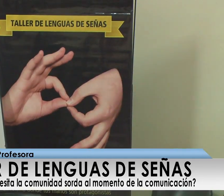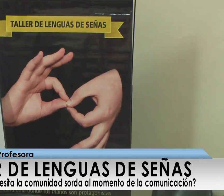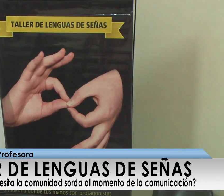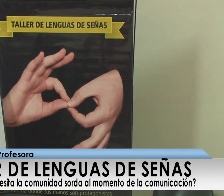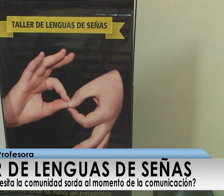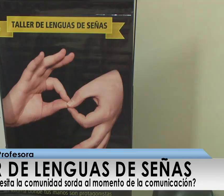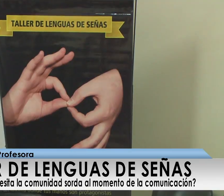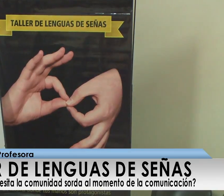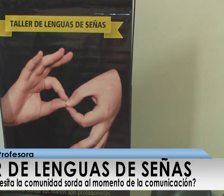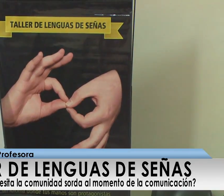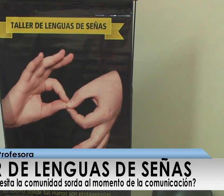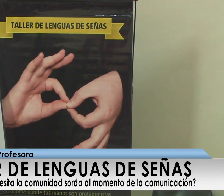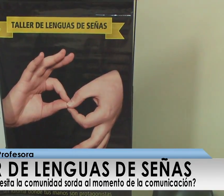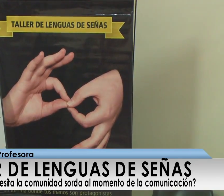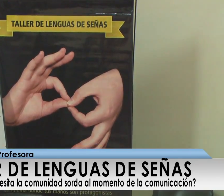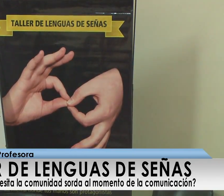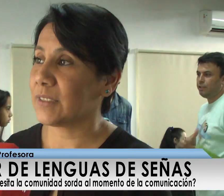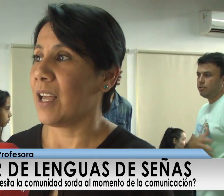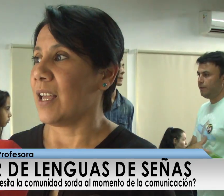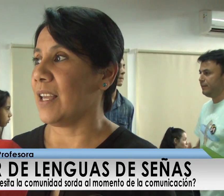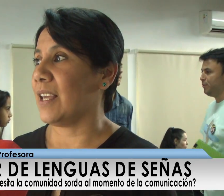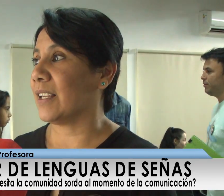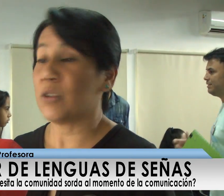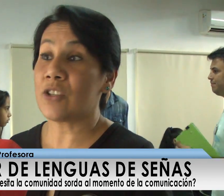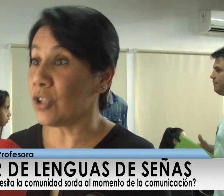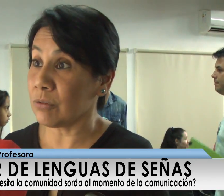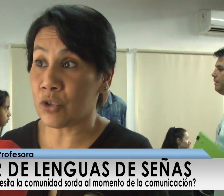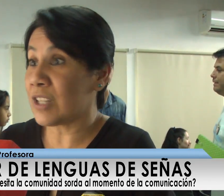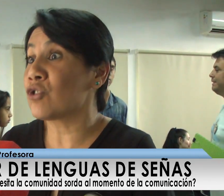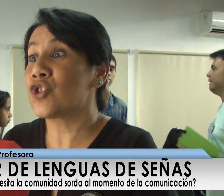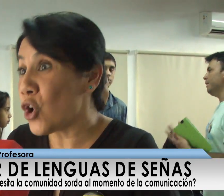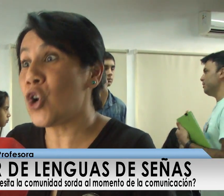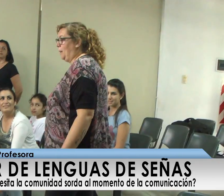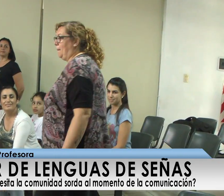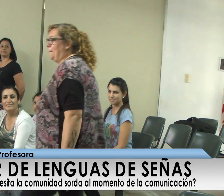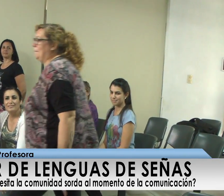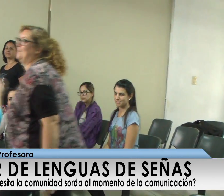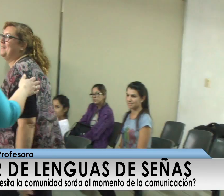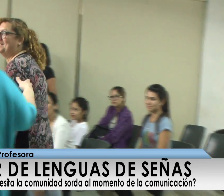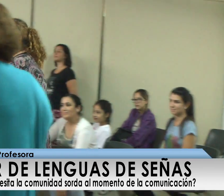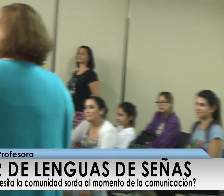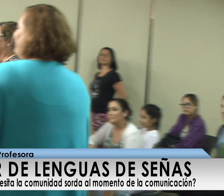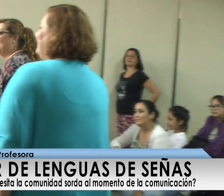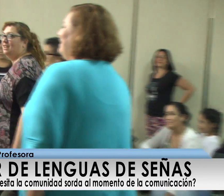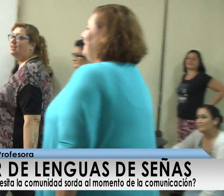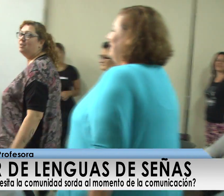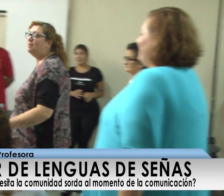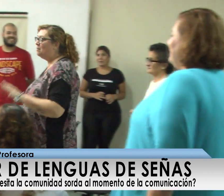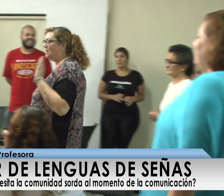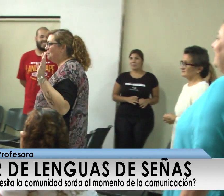concientizar y sensibilizar que no están solos los sordos, que estamos nosotros acá para darles